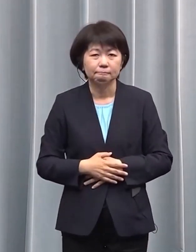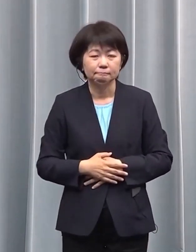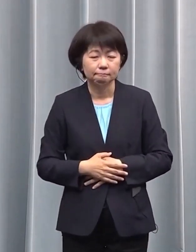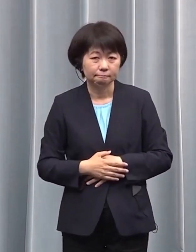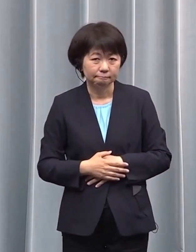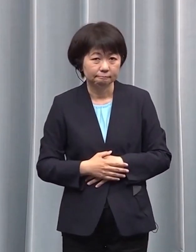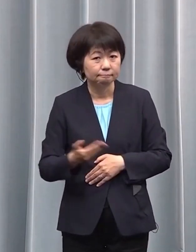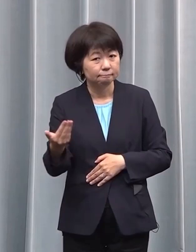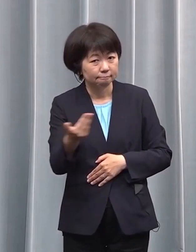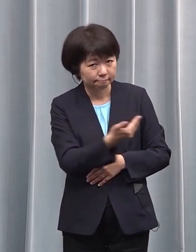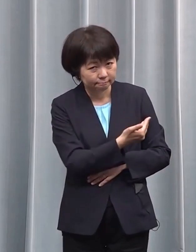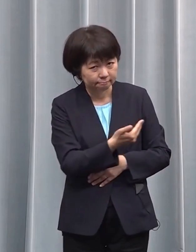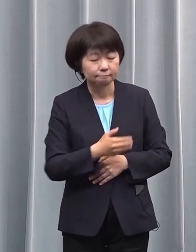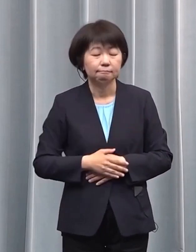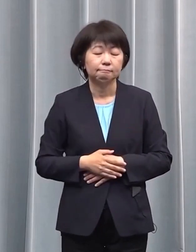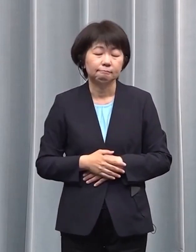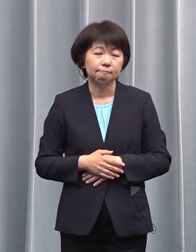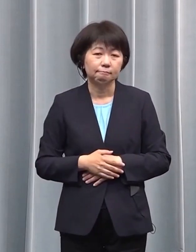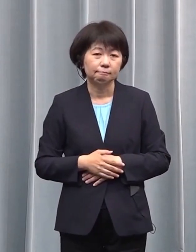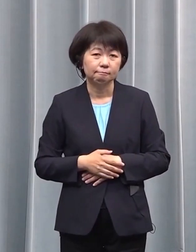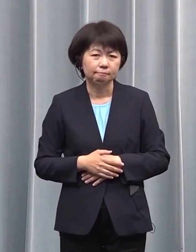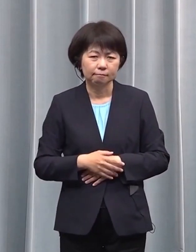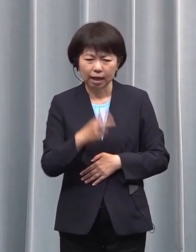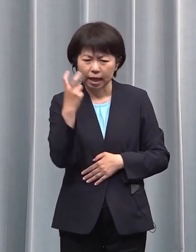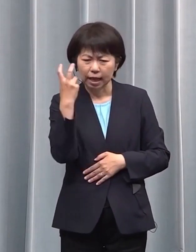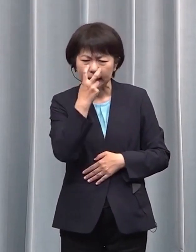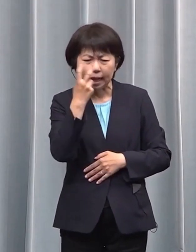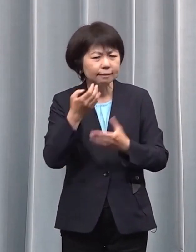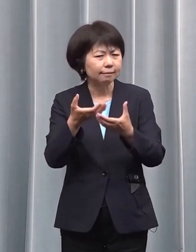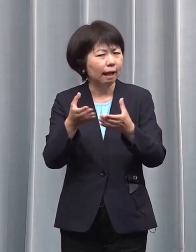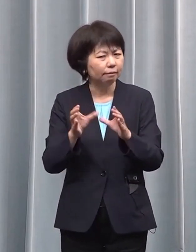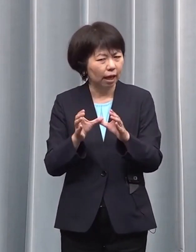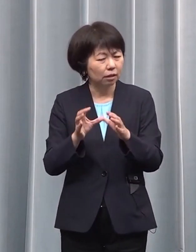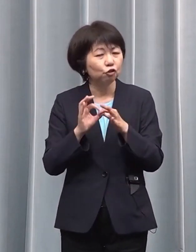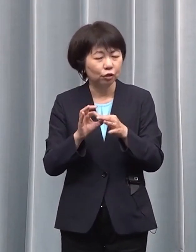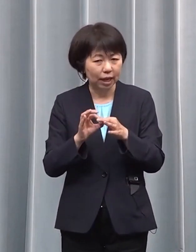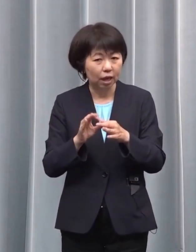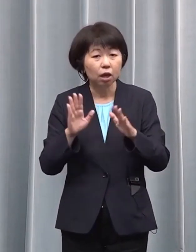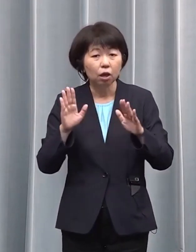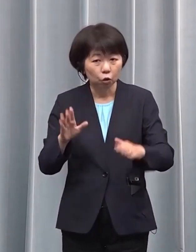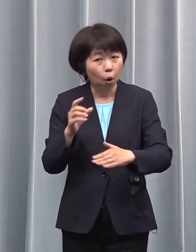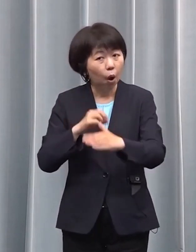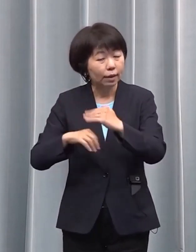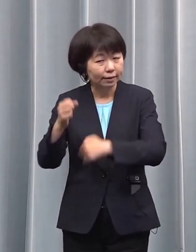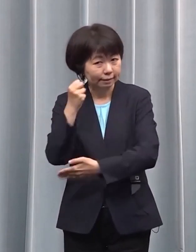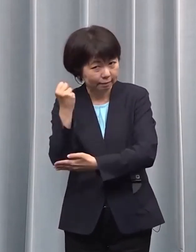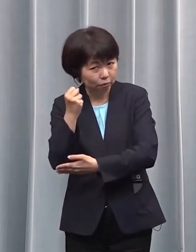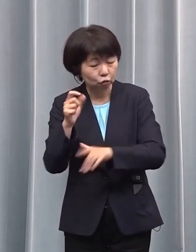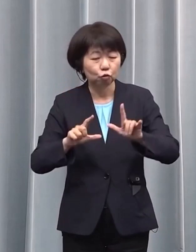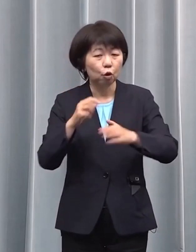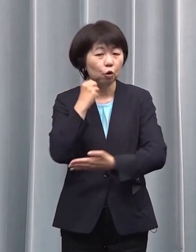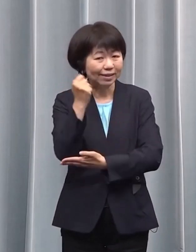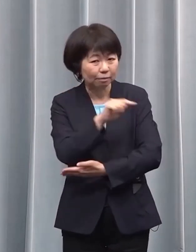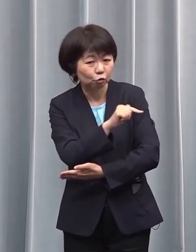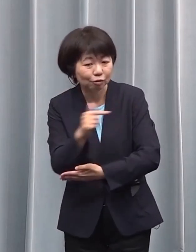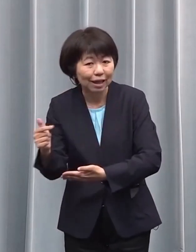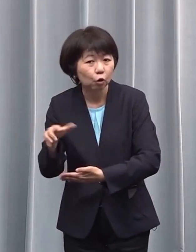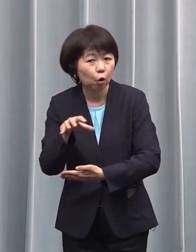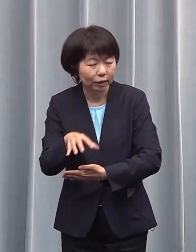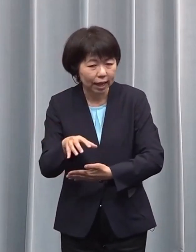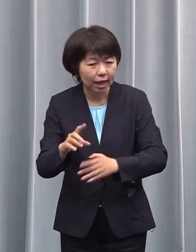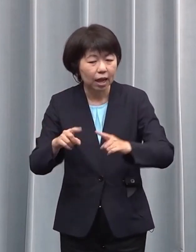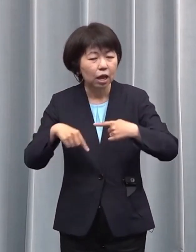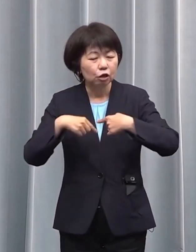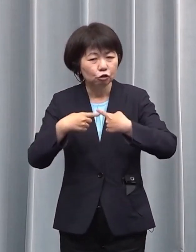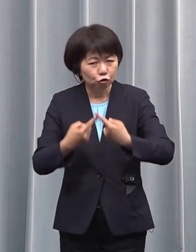はい、もちろんです。監視団体に関しても、まあ、今日あの朝日新聞、東京新聞も含めてこの入管に絡んで大きく記事書いて